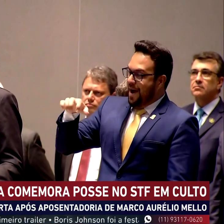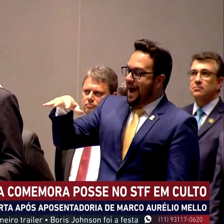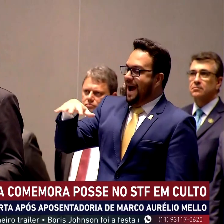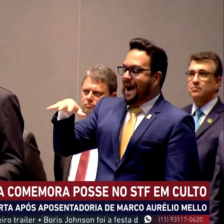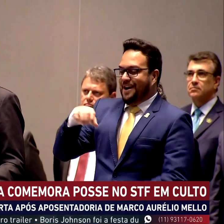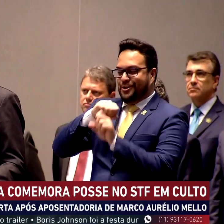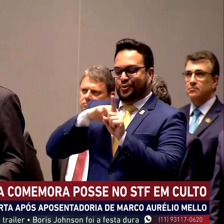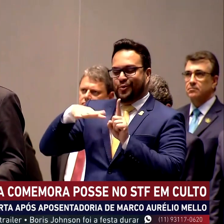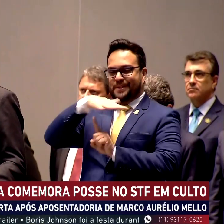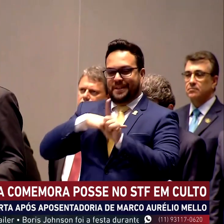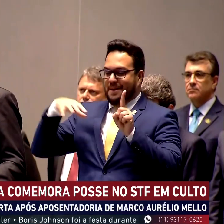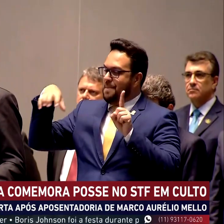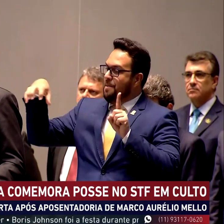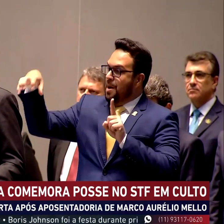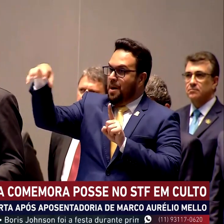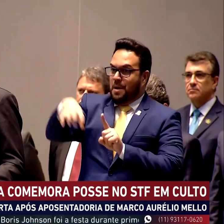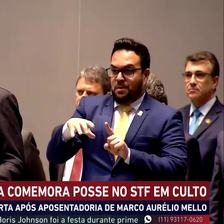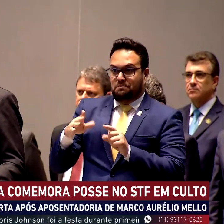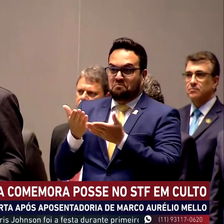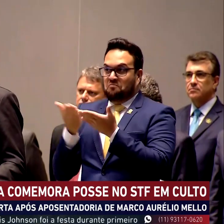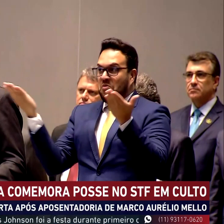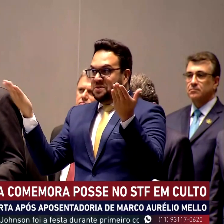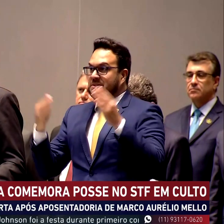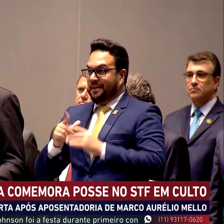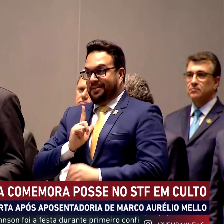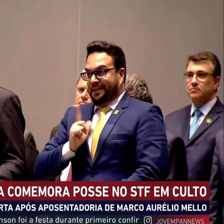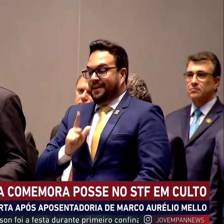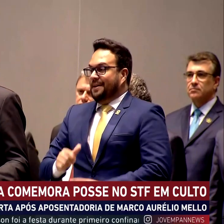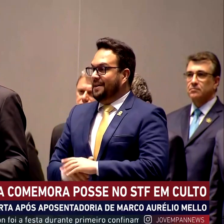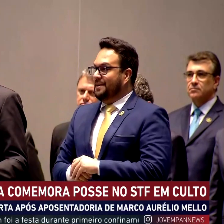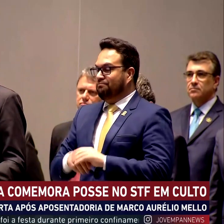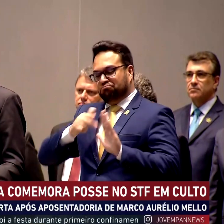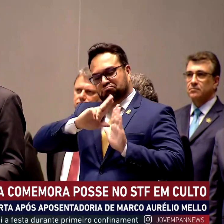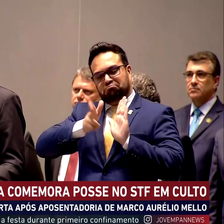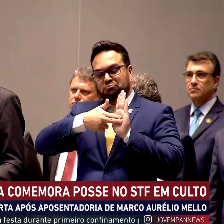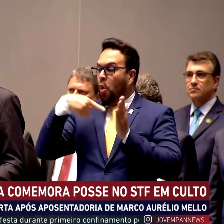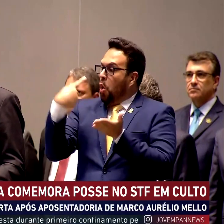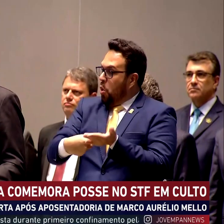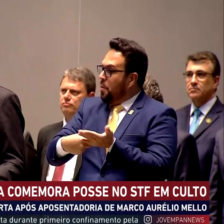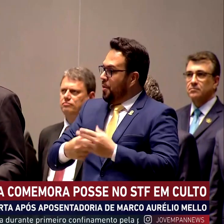população evangélica. Os senhores têm um compromisso